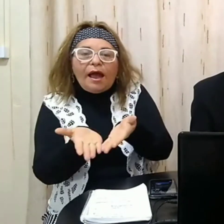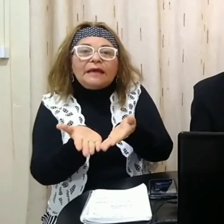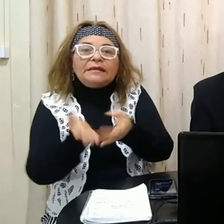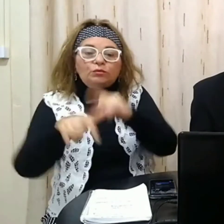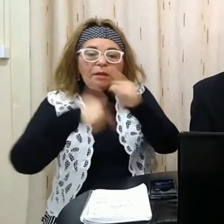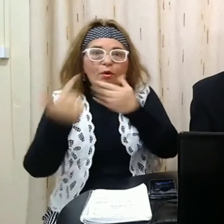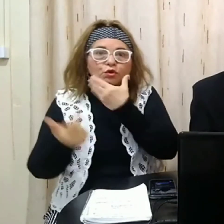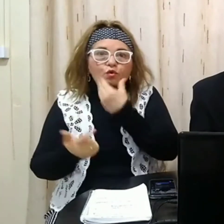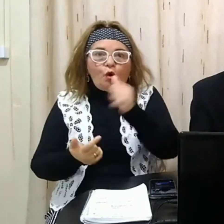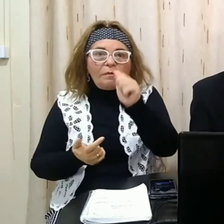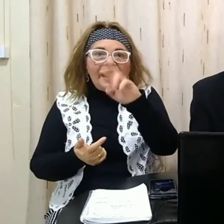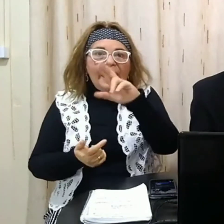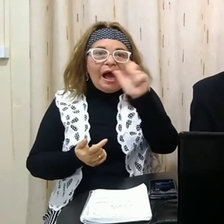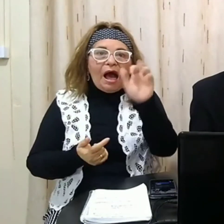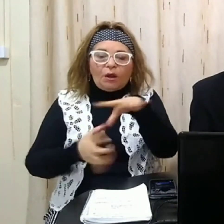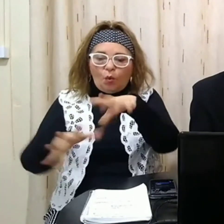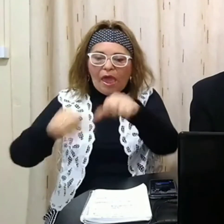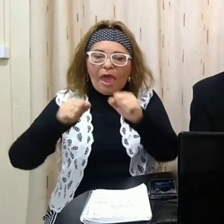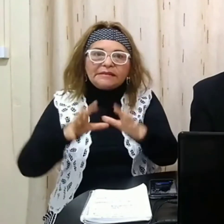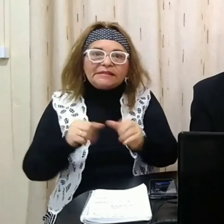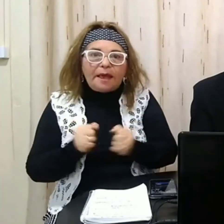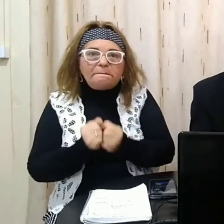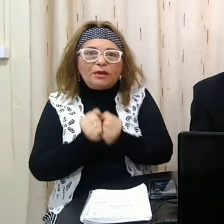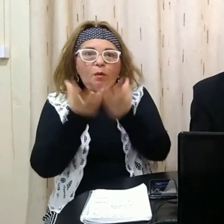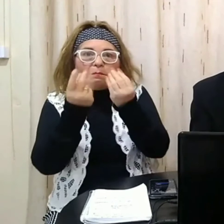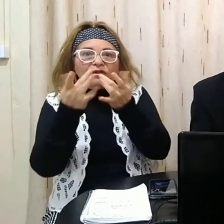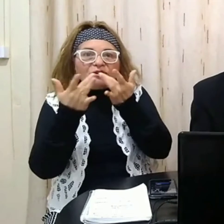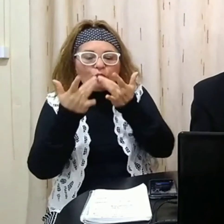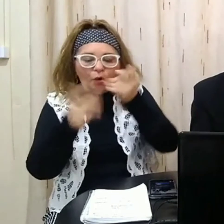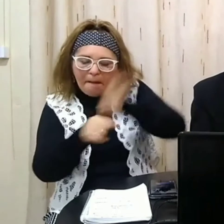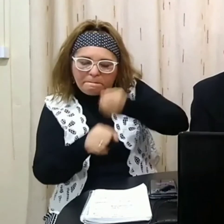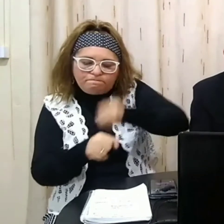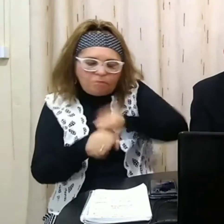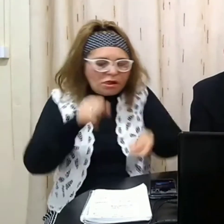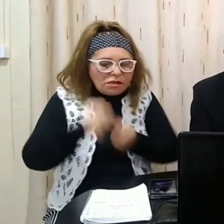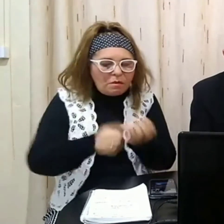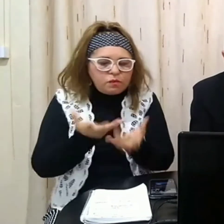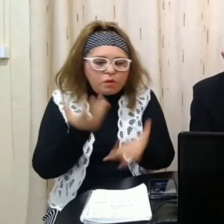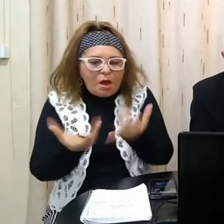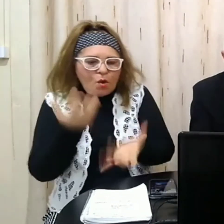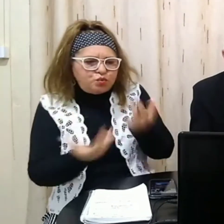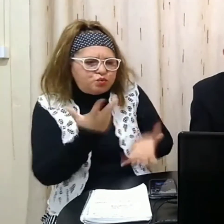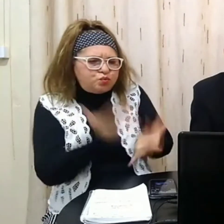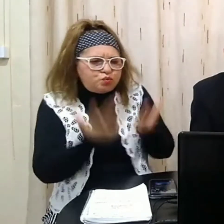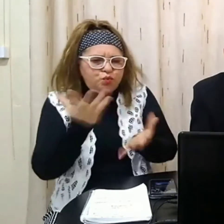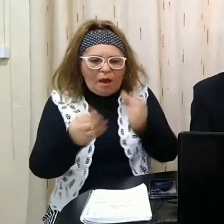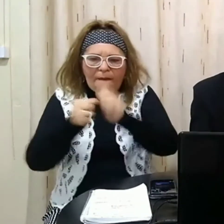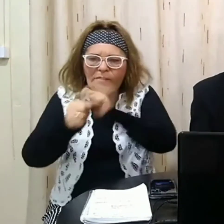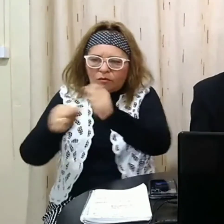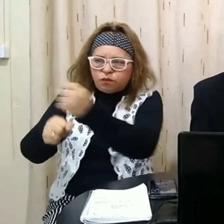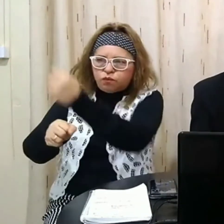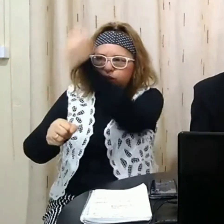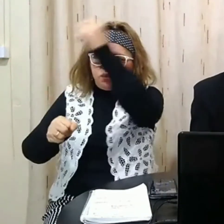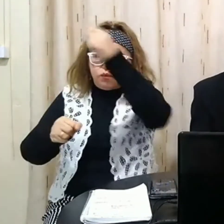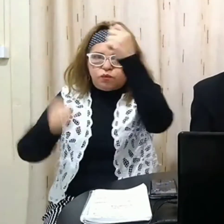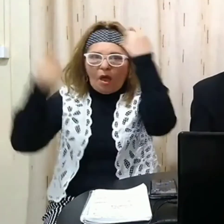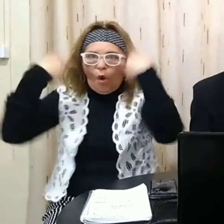Este, recebendo-as das suas mãos, trabalhou ouro com buril e fez dele um bezerro